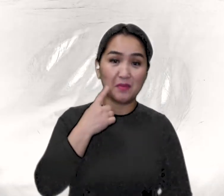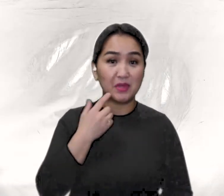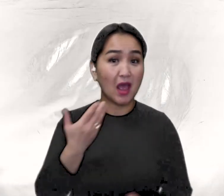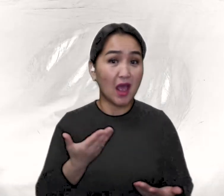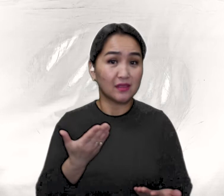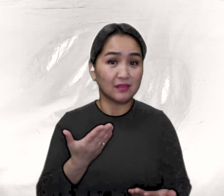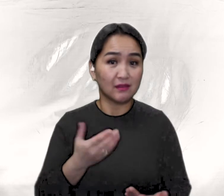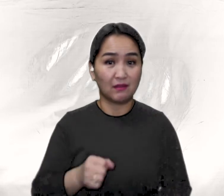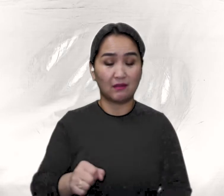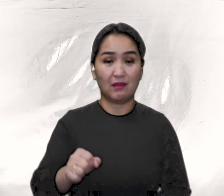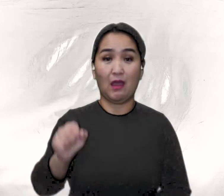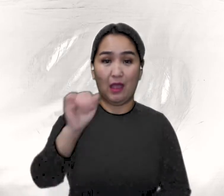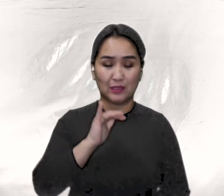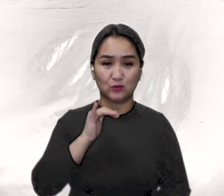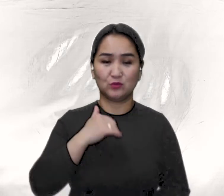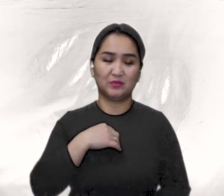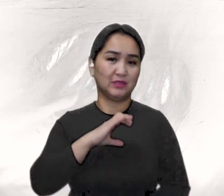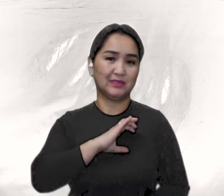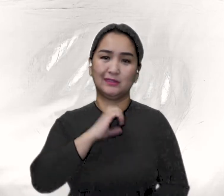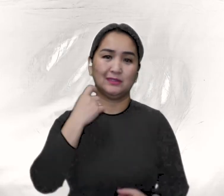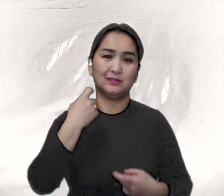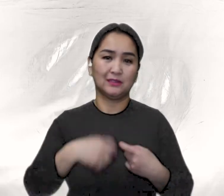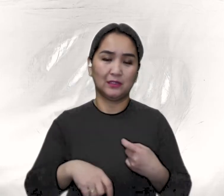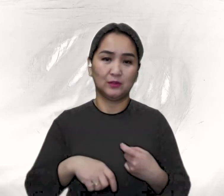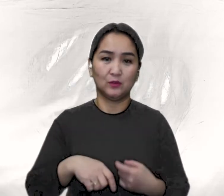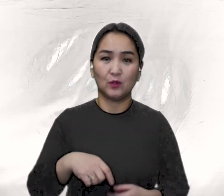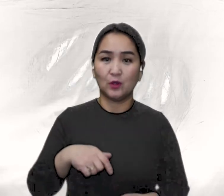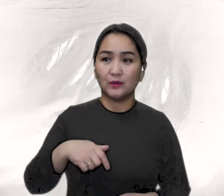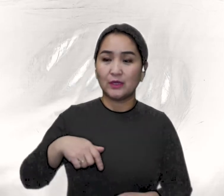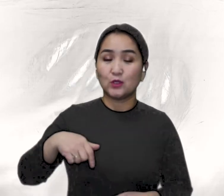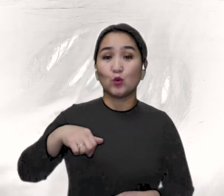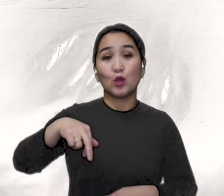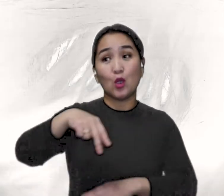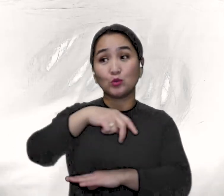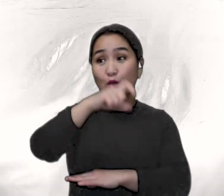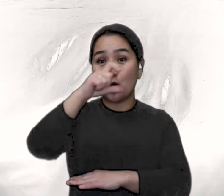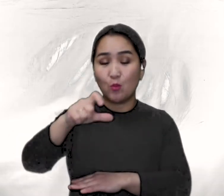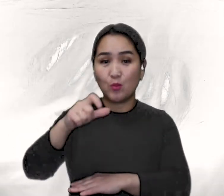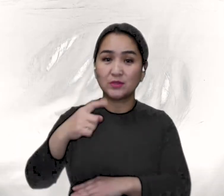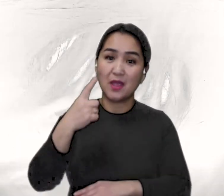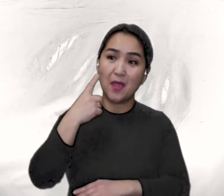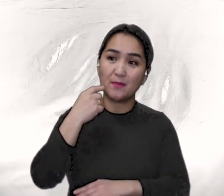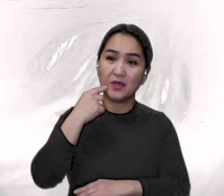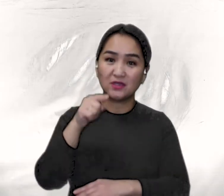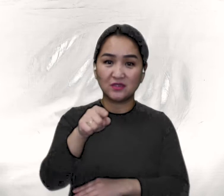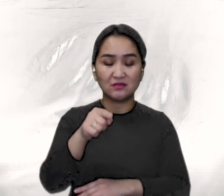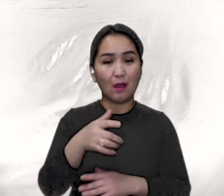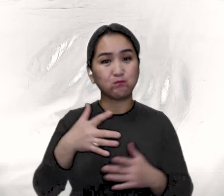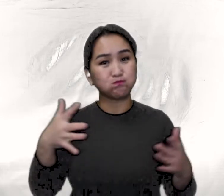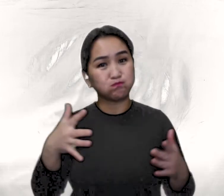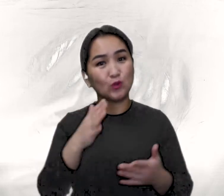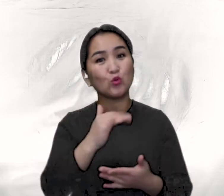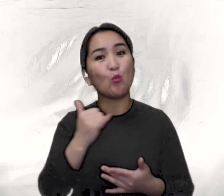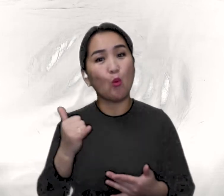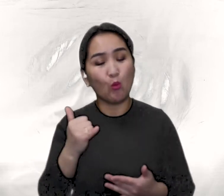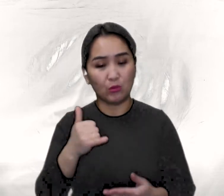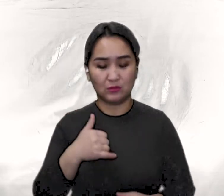тавгуцдаг. Зүгээр годомжоор явж байгаа юм хөтэ хүмүүс чи жоохон таргалцсан юм уу гэхэд тэрэндээ ч аим тавгуцдаг хүн байгаа. Тэ